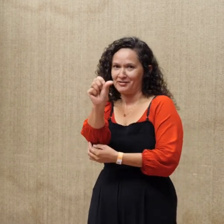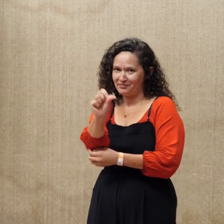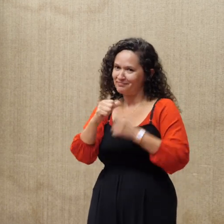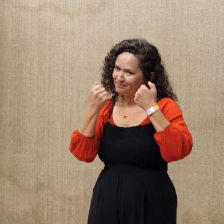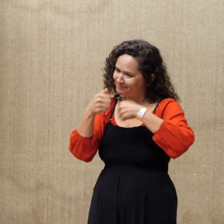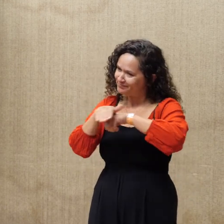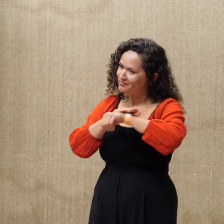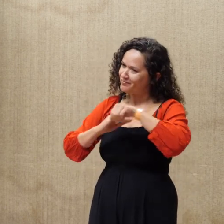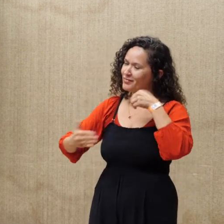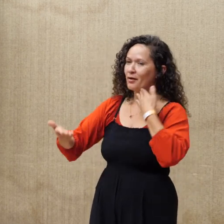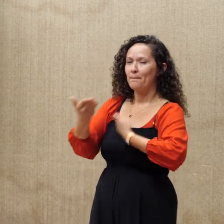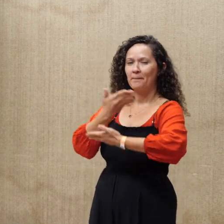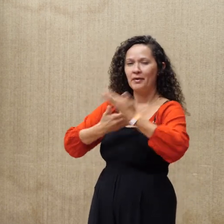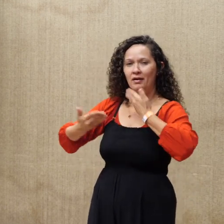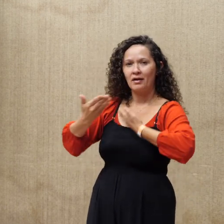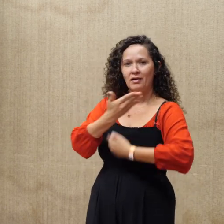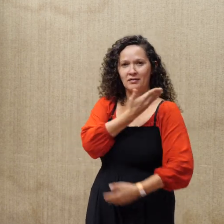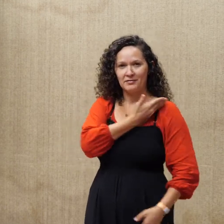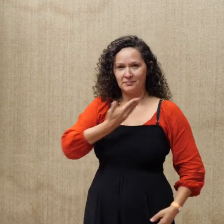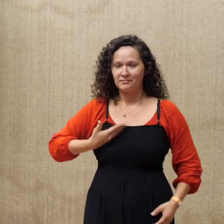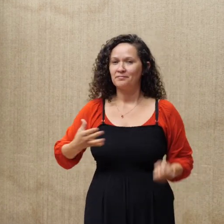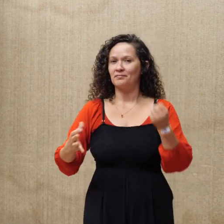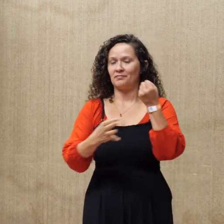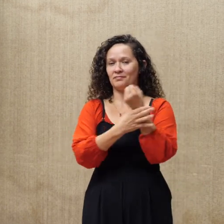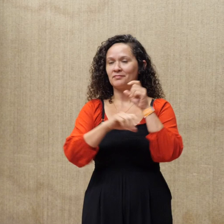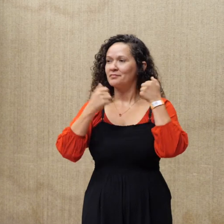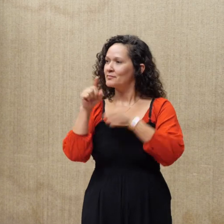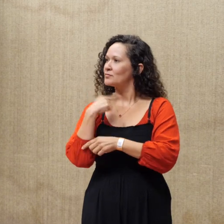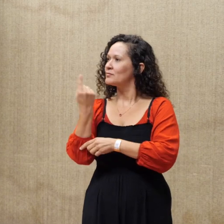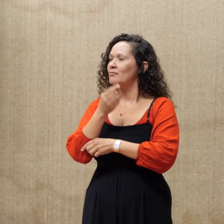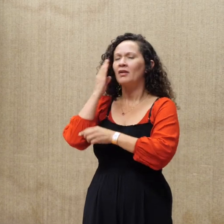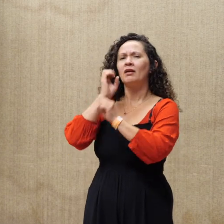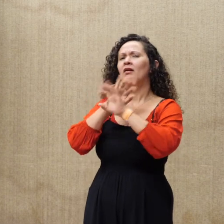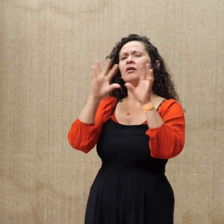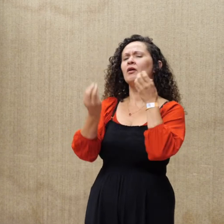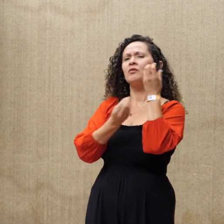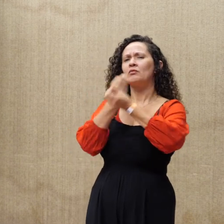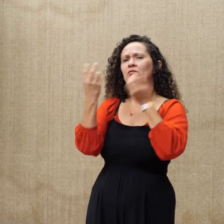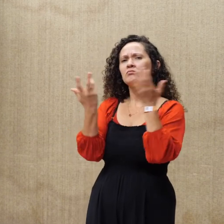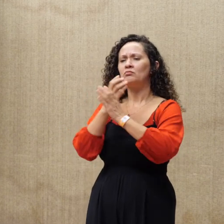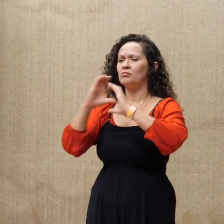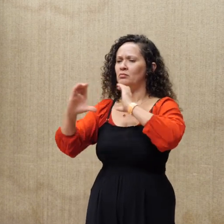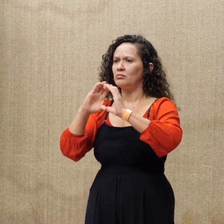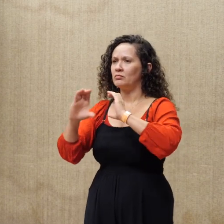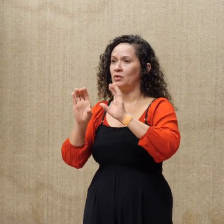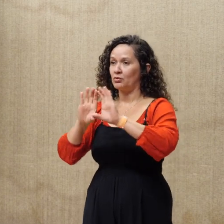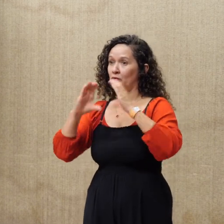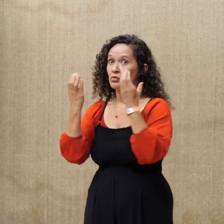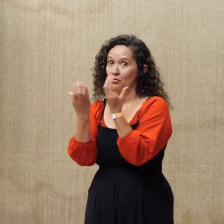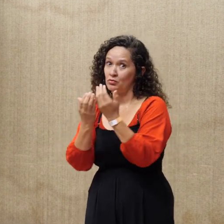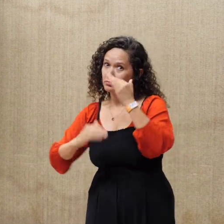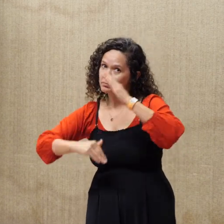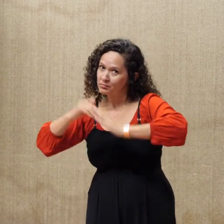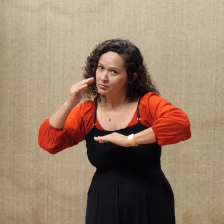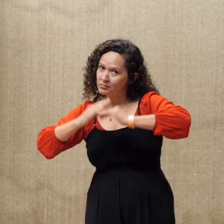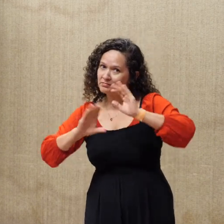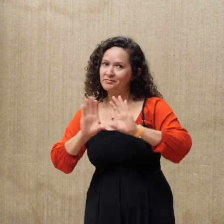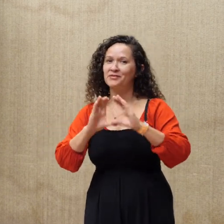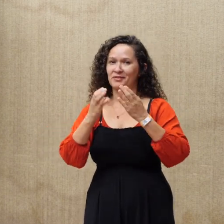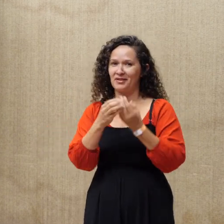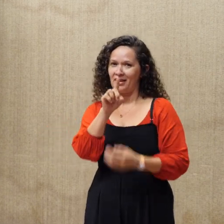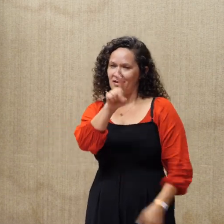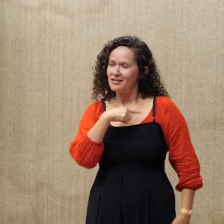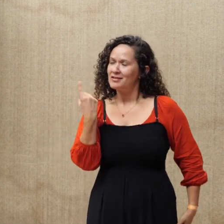precisa dialogar com a segurança pública. A gente precisa entender como se comunicar com essa categoria profissional, que